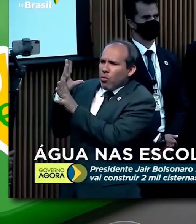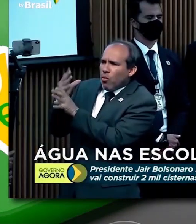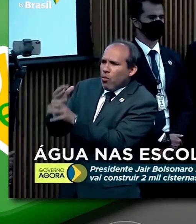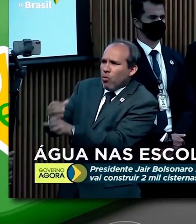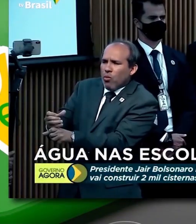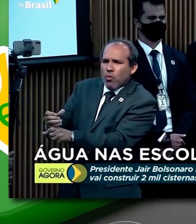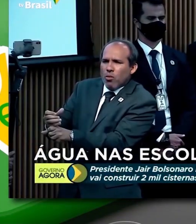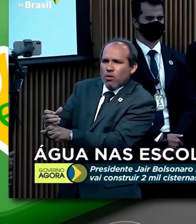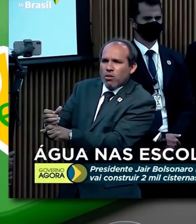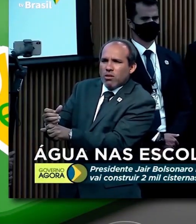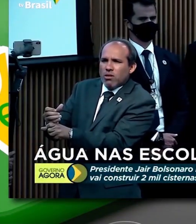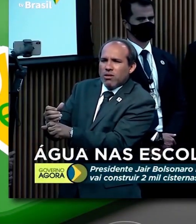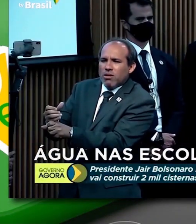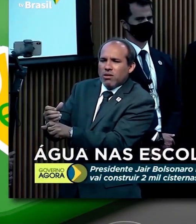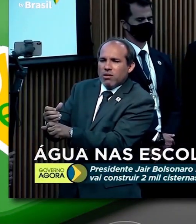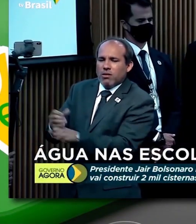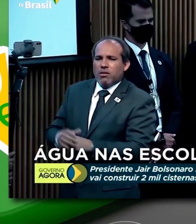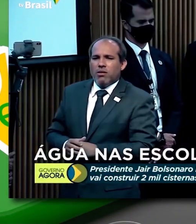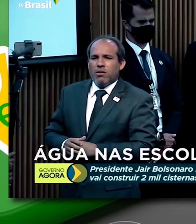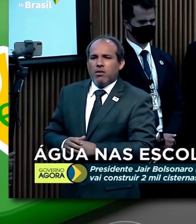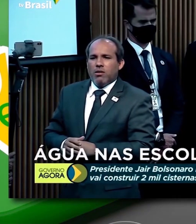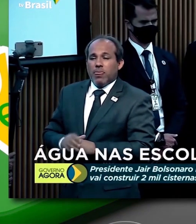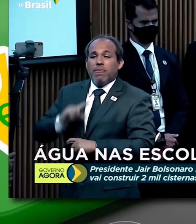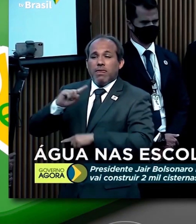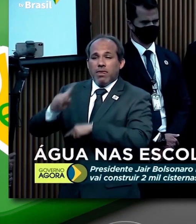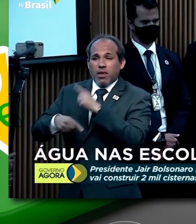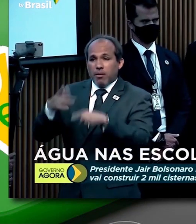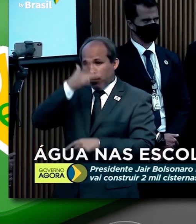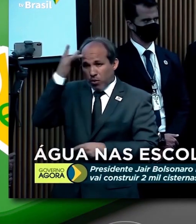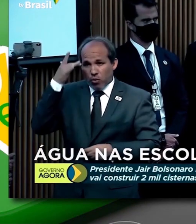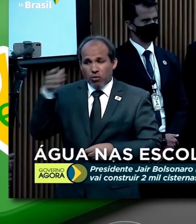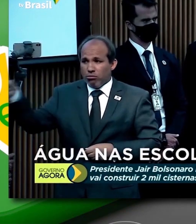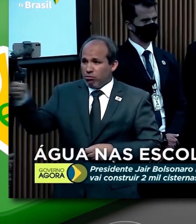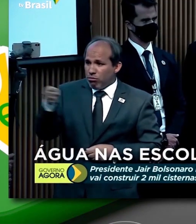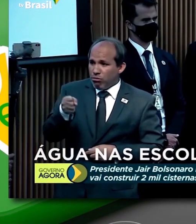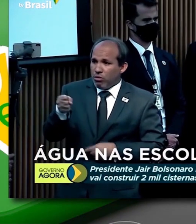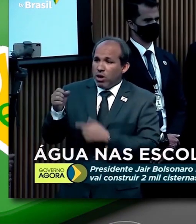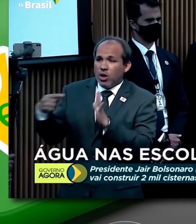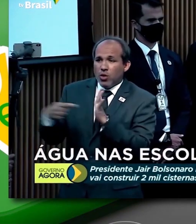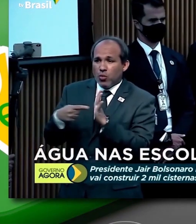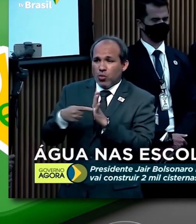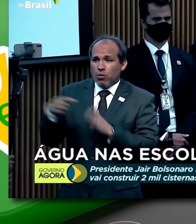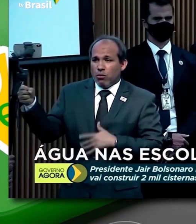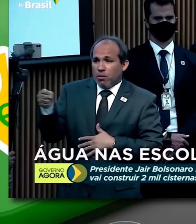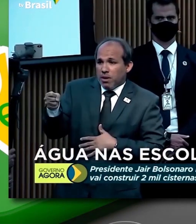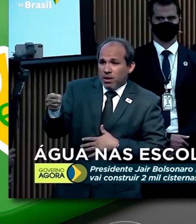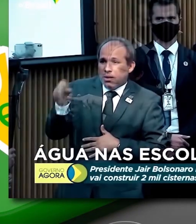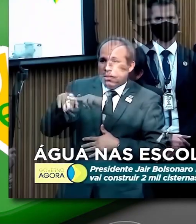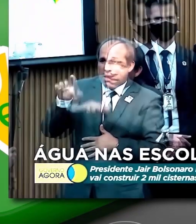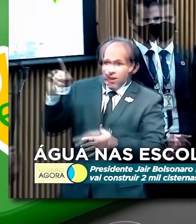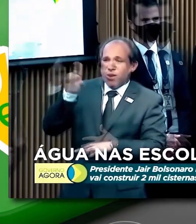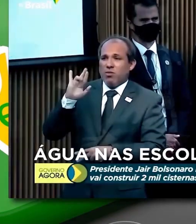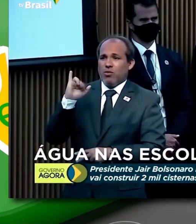é uma pessoa que indicou logo depois o processo permite essa tá pureza no Rio de